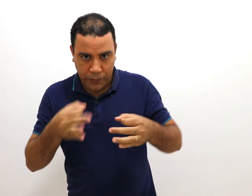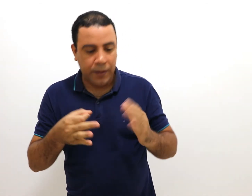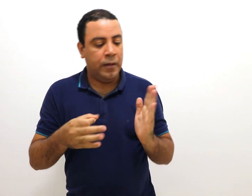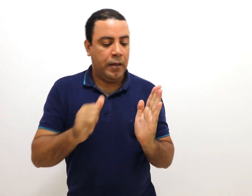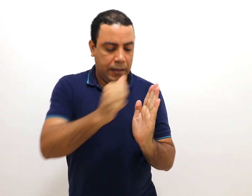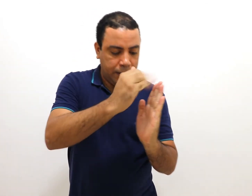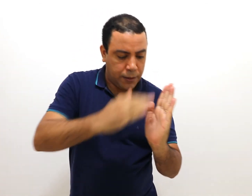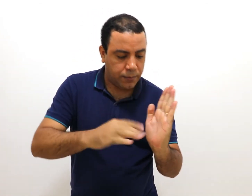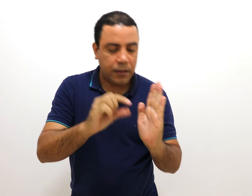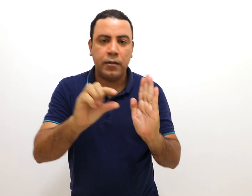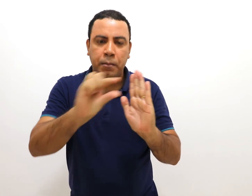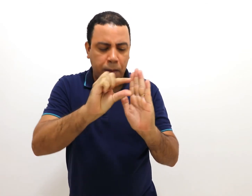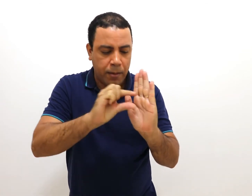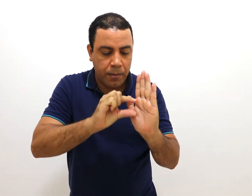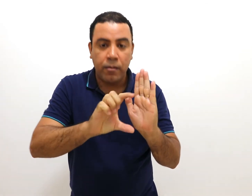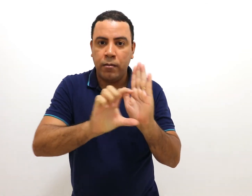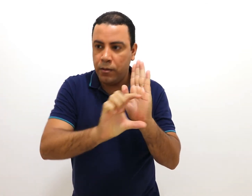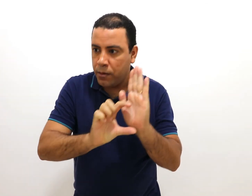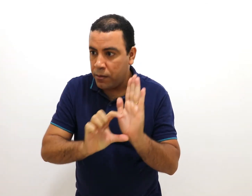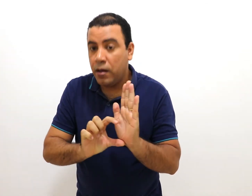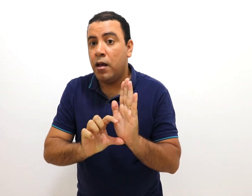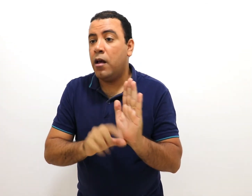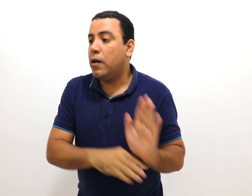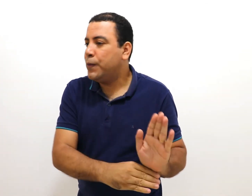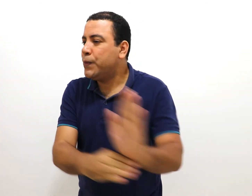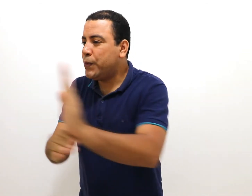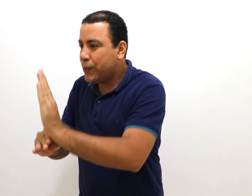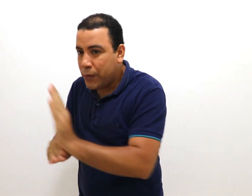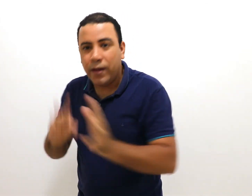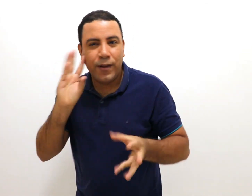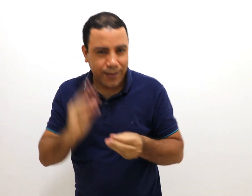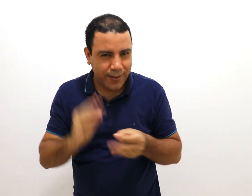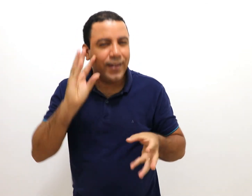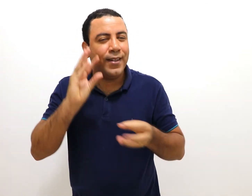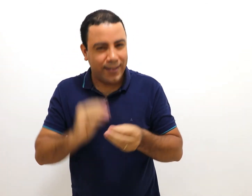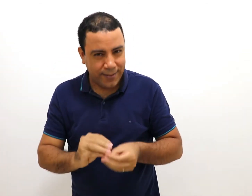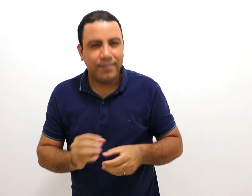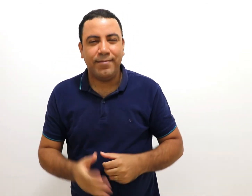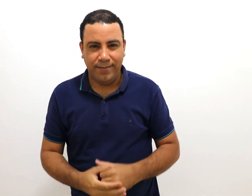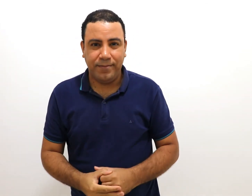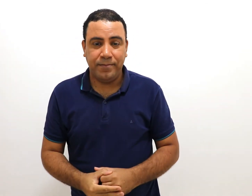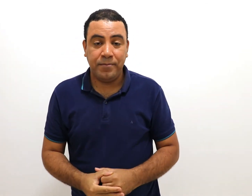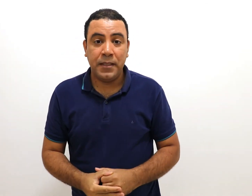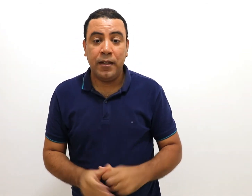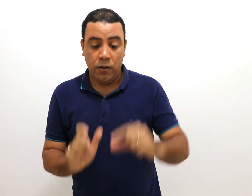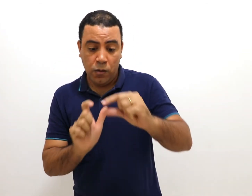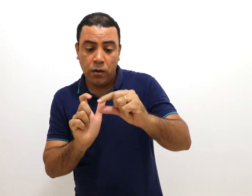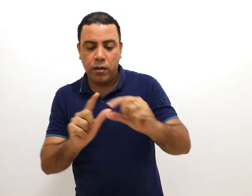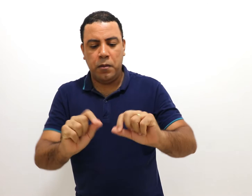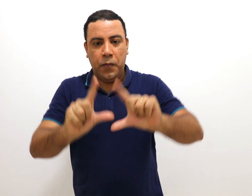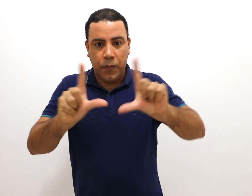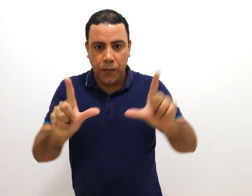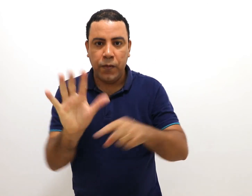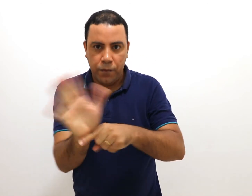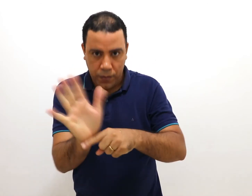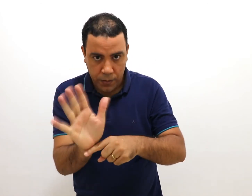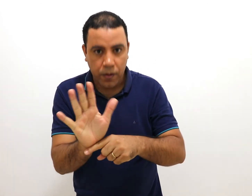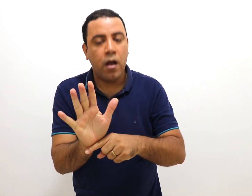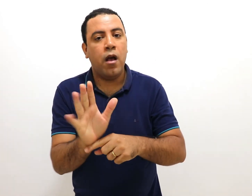Os participantes reconhecem que a atividade e sua forma ajudaram na compreensão.